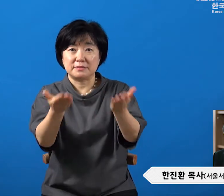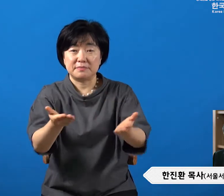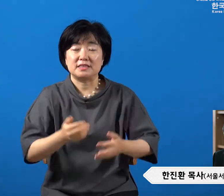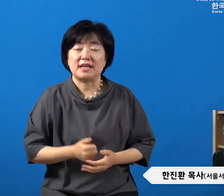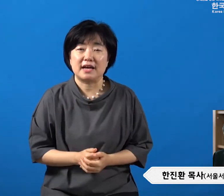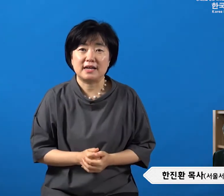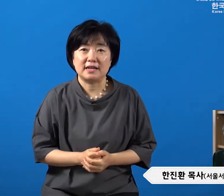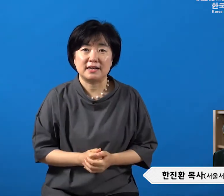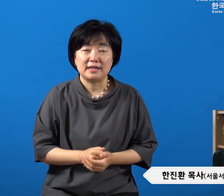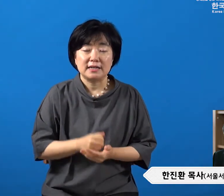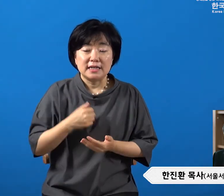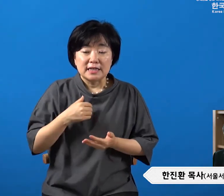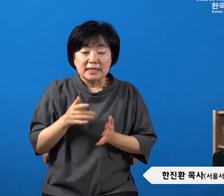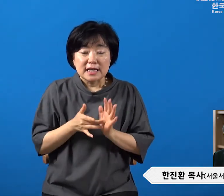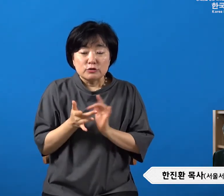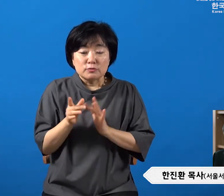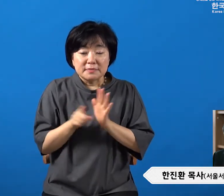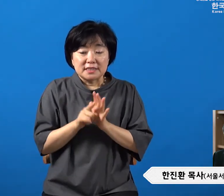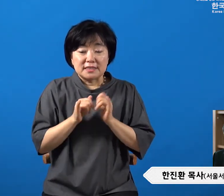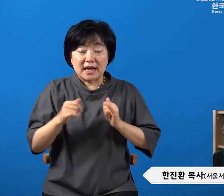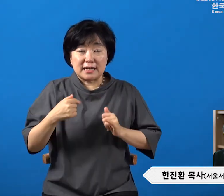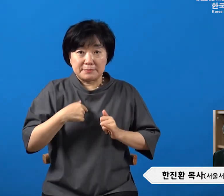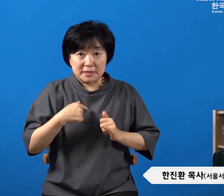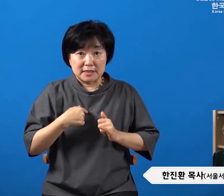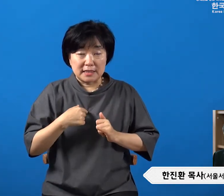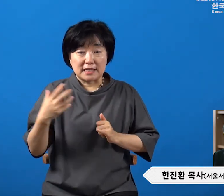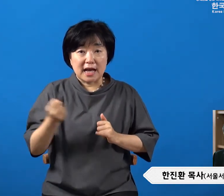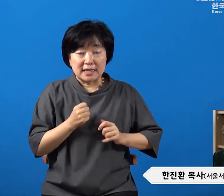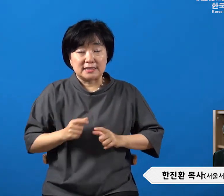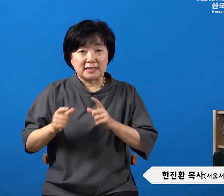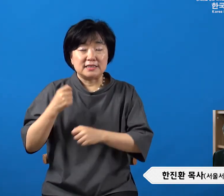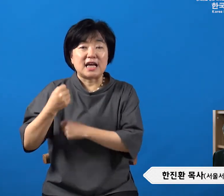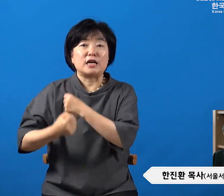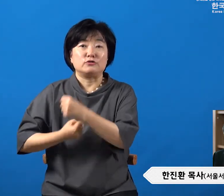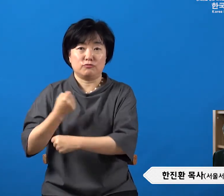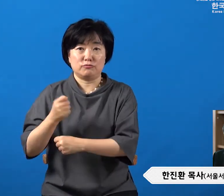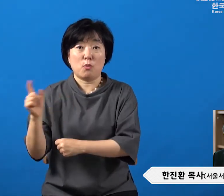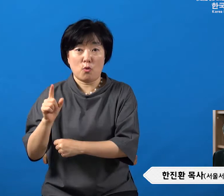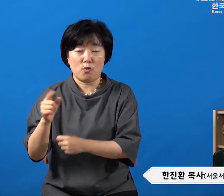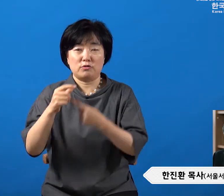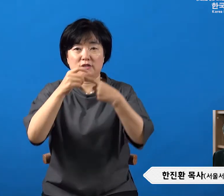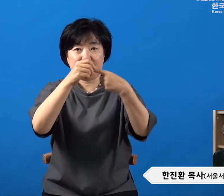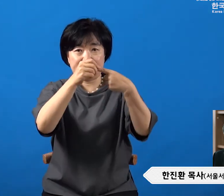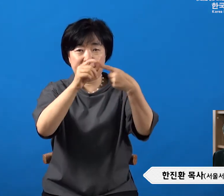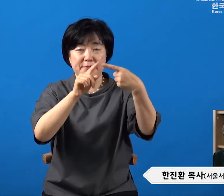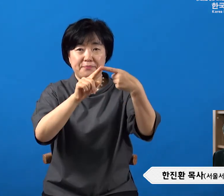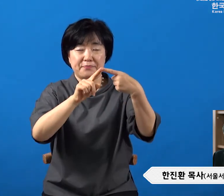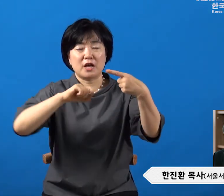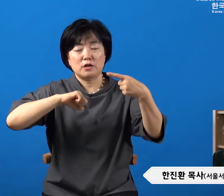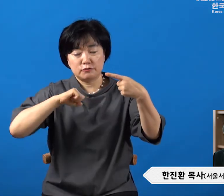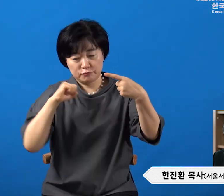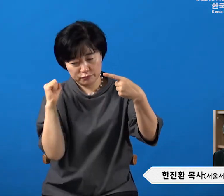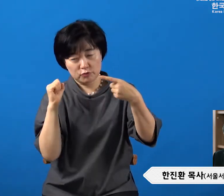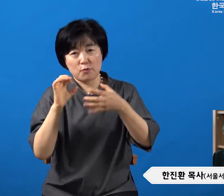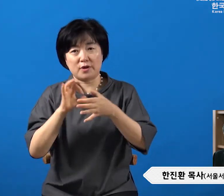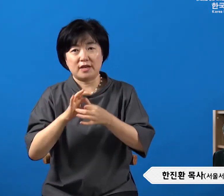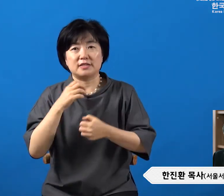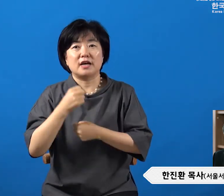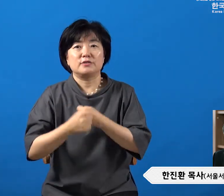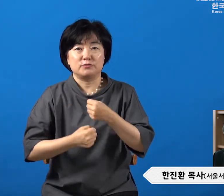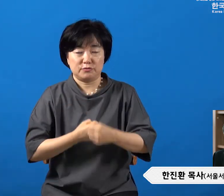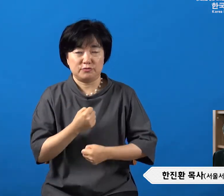생각을 해보려고 합니다. 그리스도인이 누리는 자유는 어떤 자유인가? 첫째는